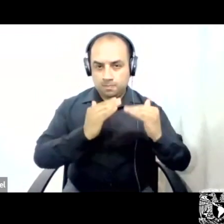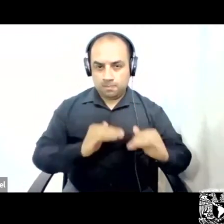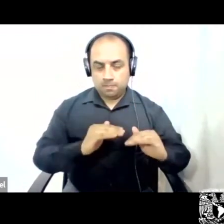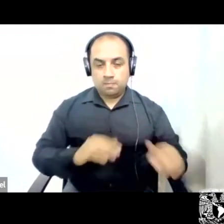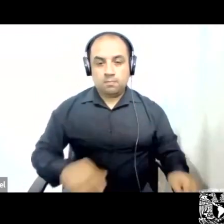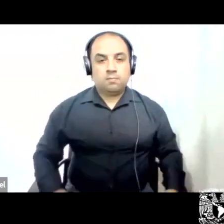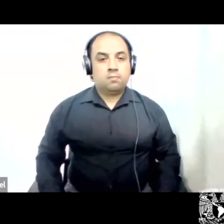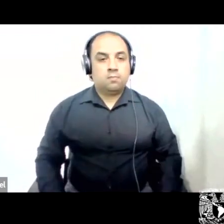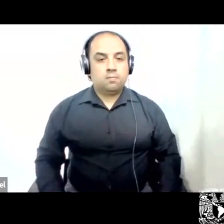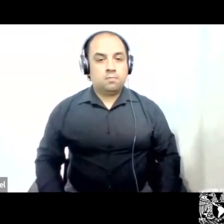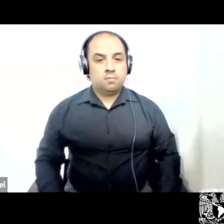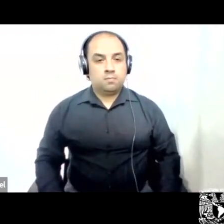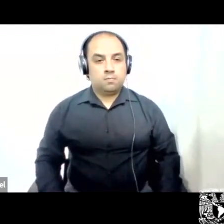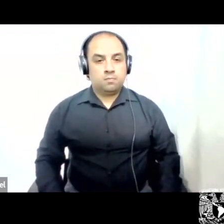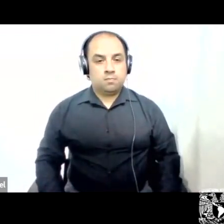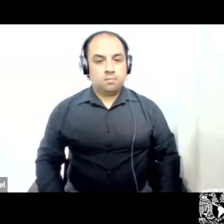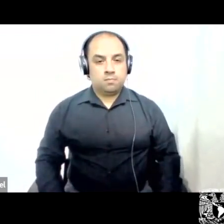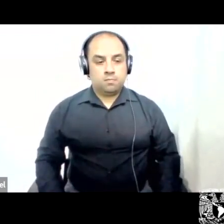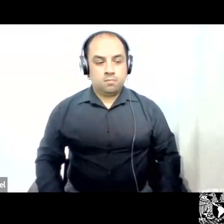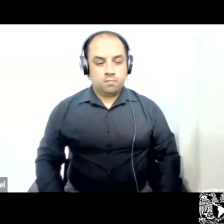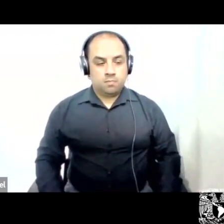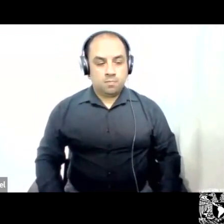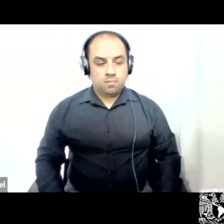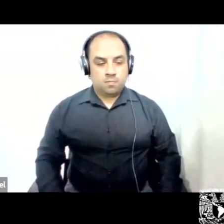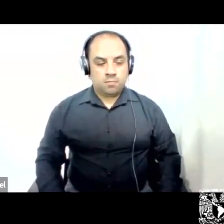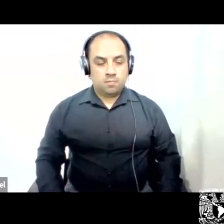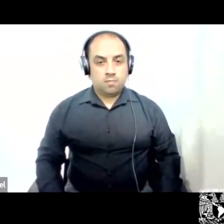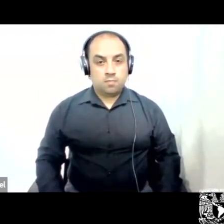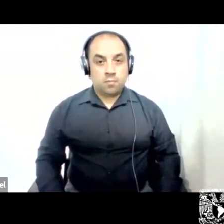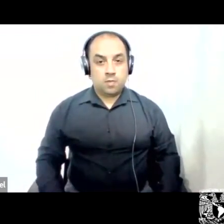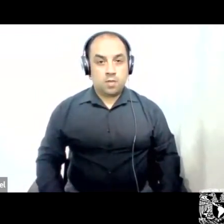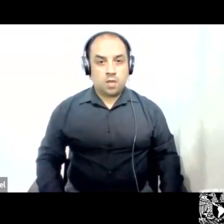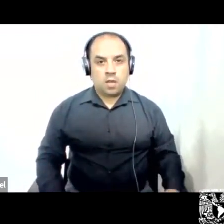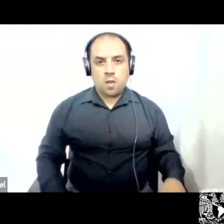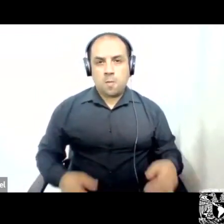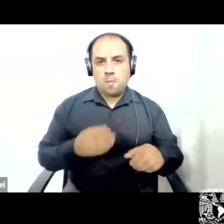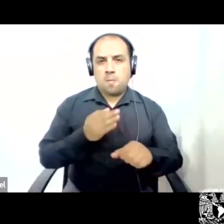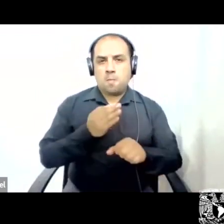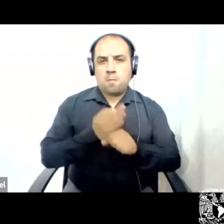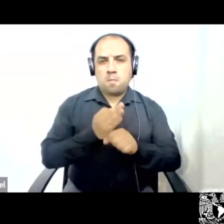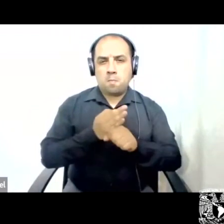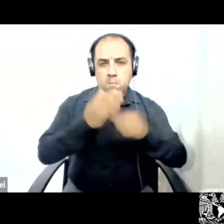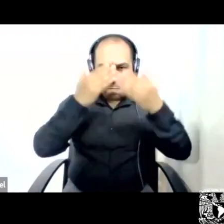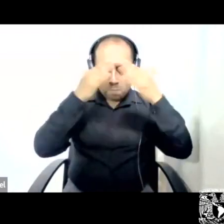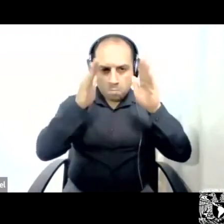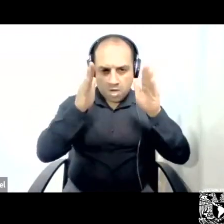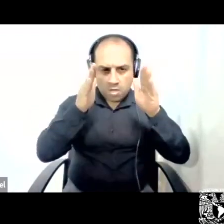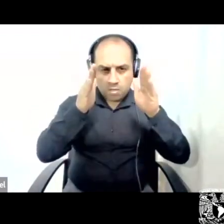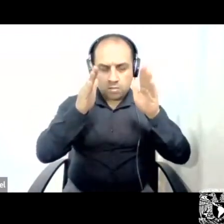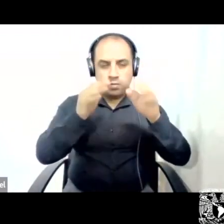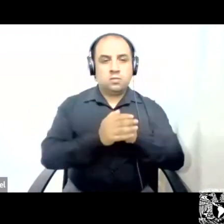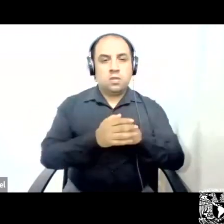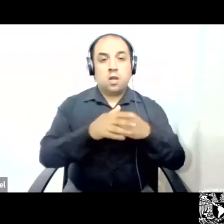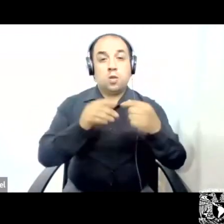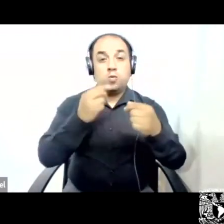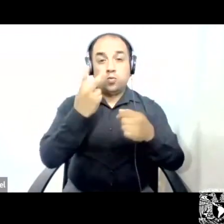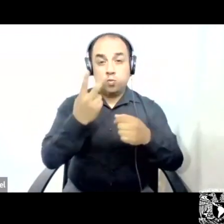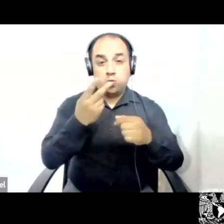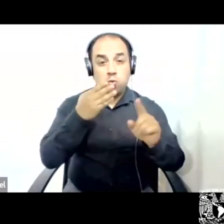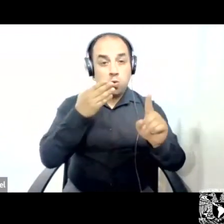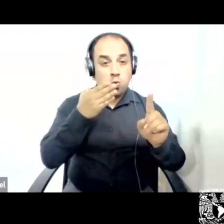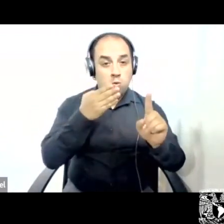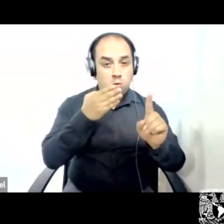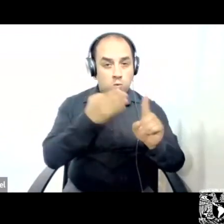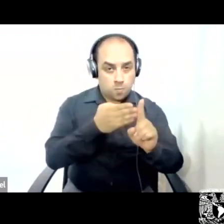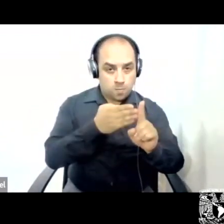Aquí, para problematizar un poco o para ampliar la perspectiva, voy a utilizar dos conceptos. Uno de ellos es el de zona gris,